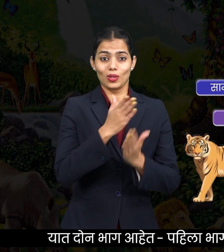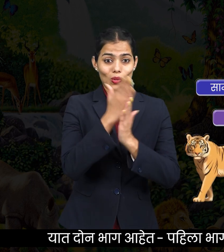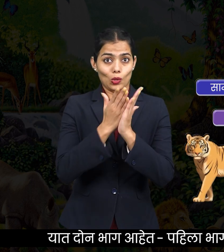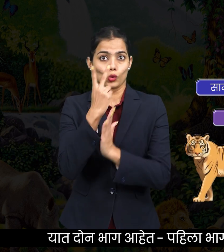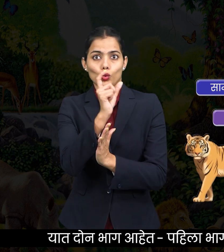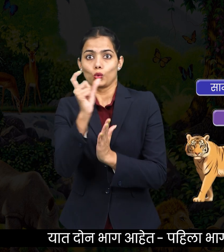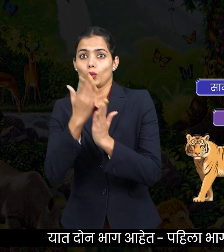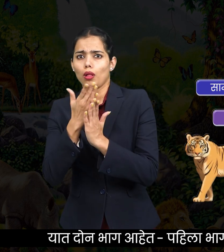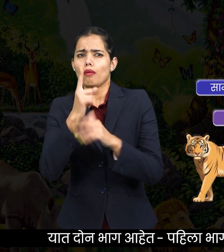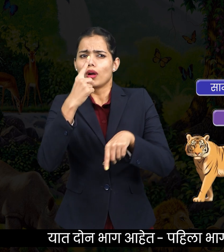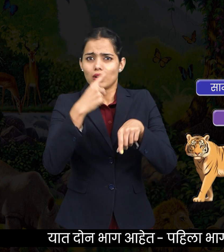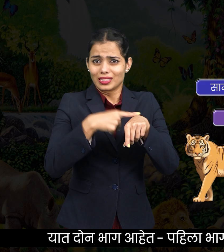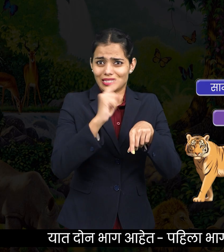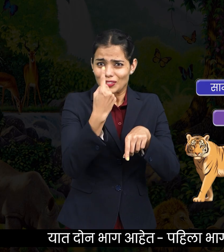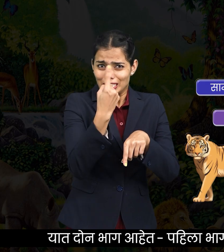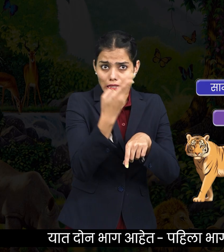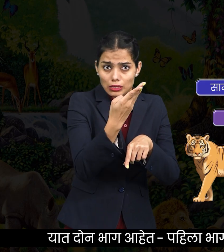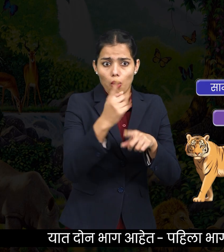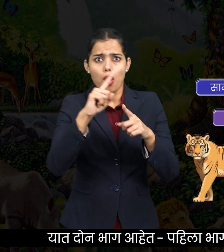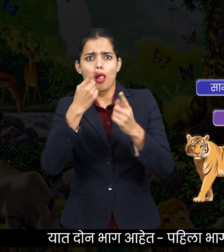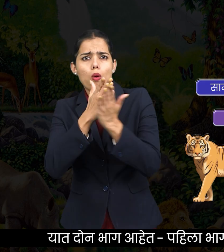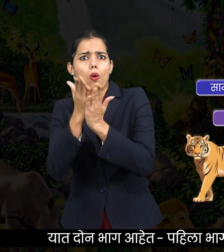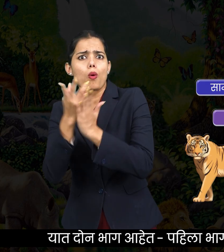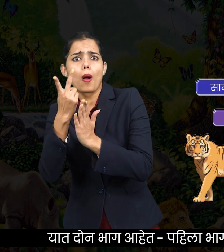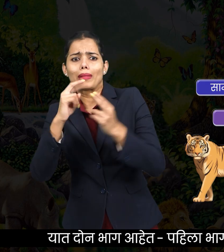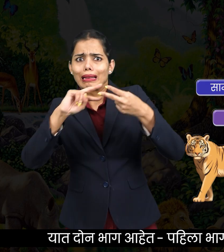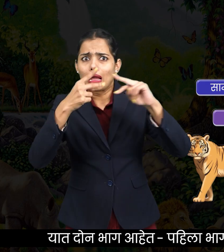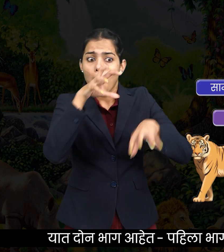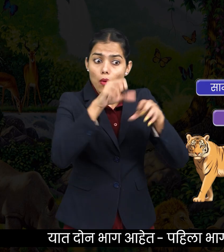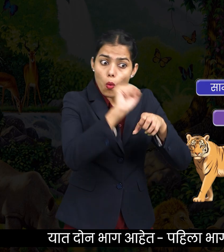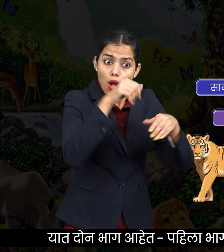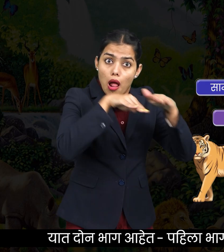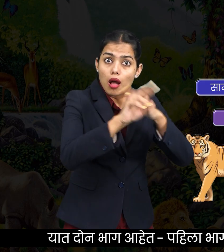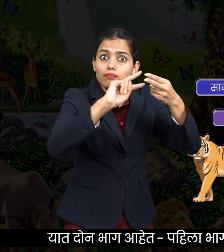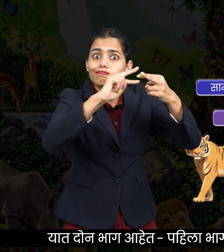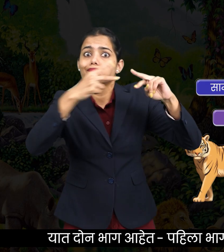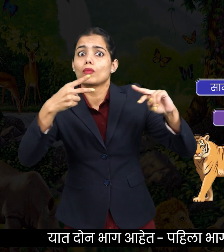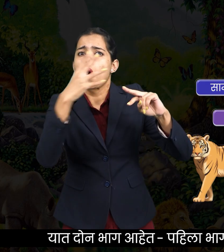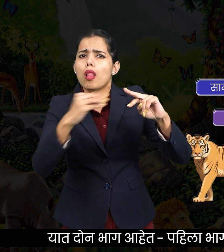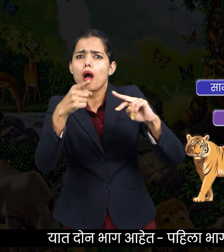यात दोन भाग आहेत. पहिला भाग जीनस आणि दुसरा भाग प्रजाती आहे.